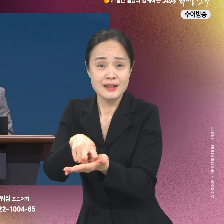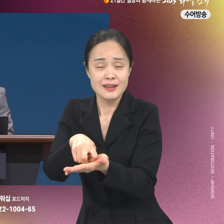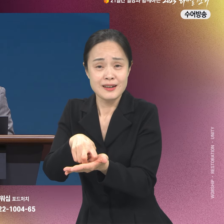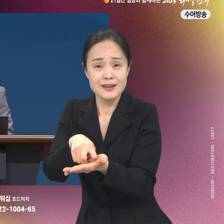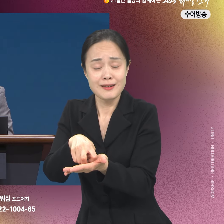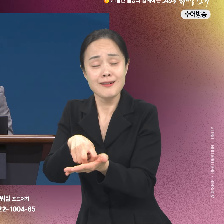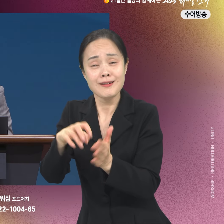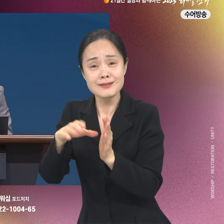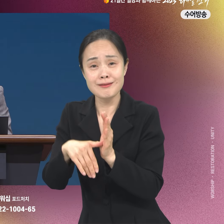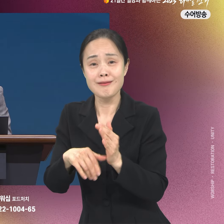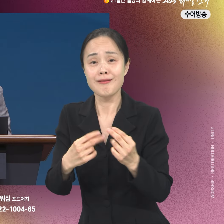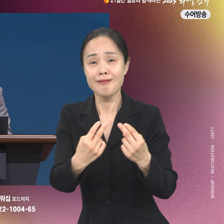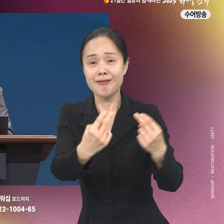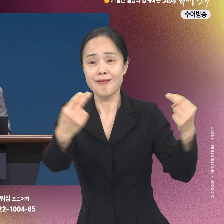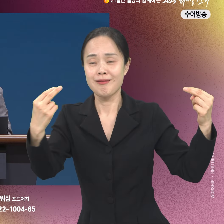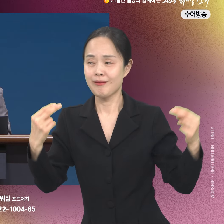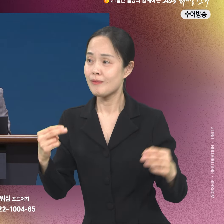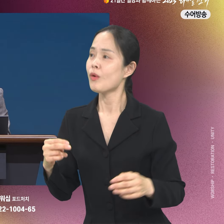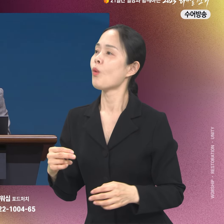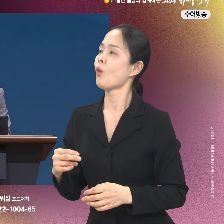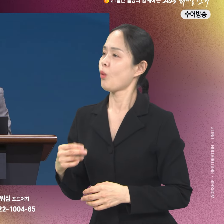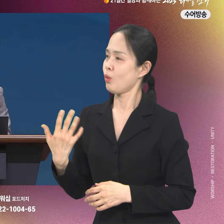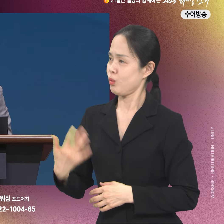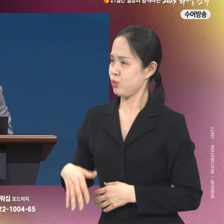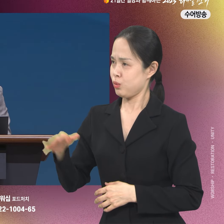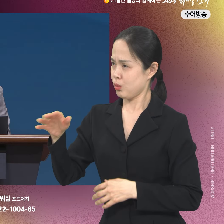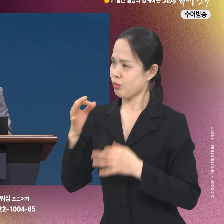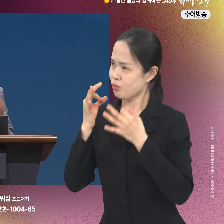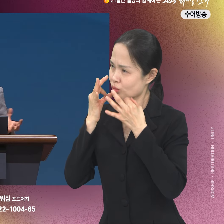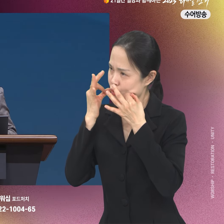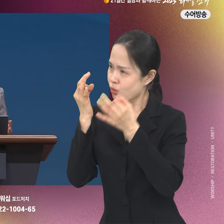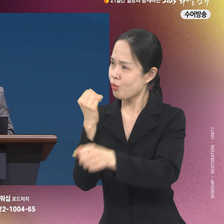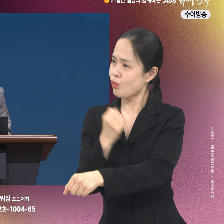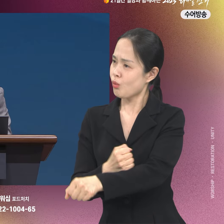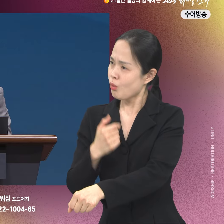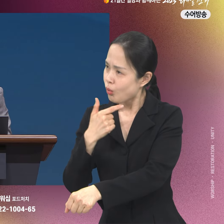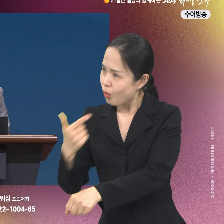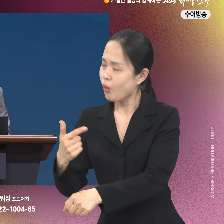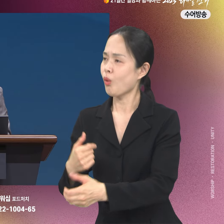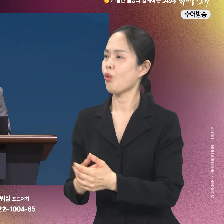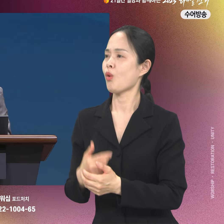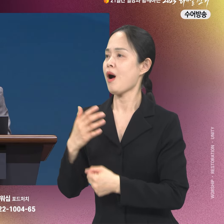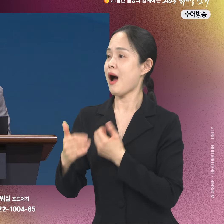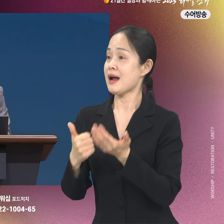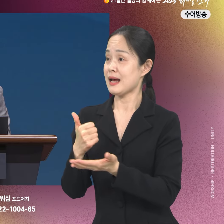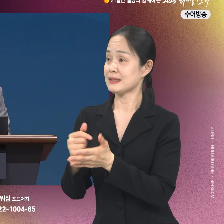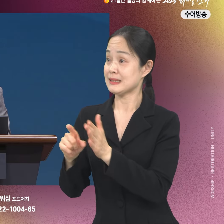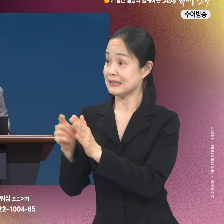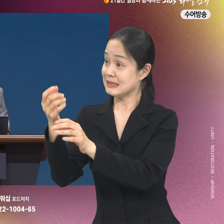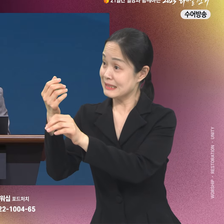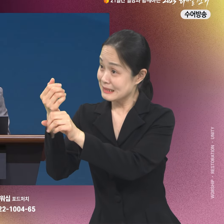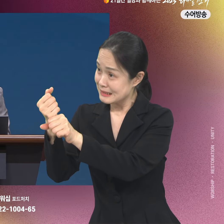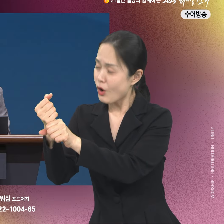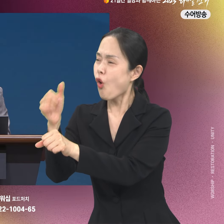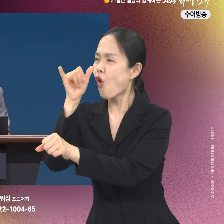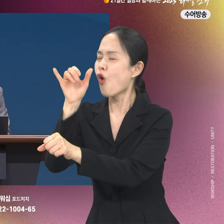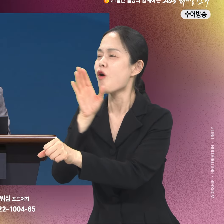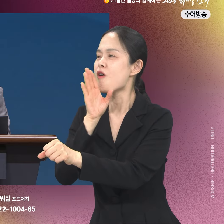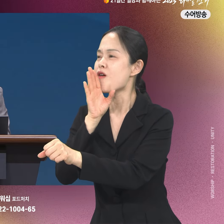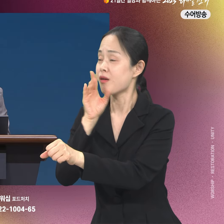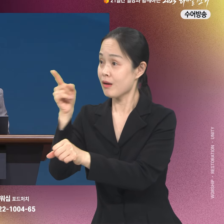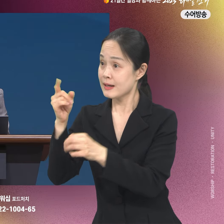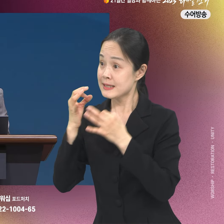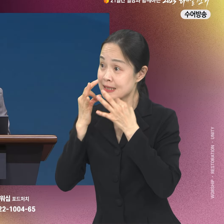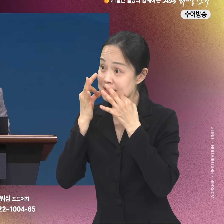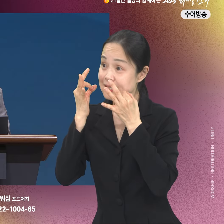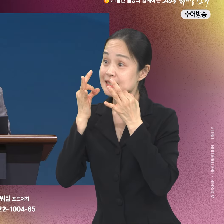태도처럼 보입니다. 자기가 최선을 다하고 일단 무조건 하나님한테만 매달리지 말고, 이게 되게 좋아 보이는 것 같은데 저